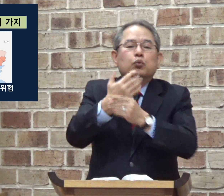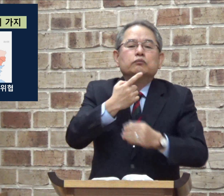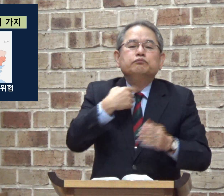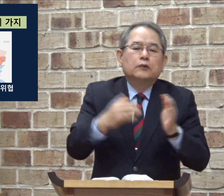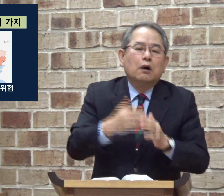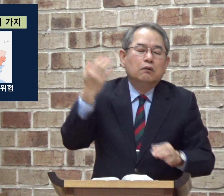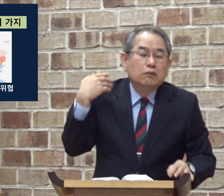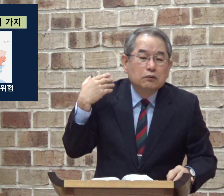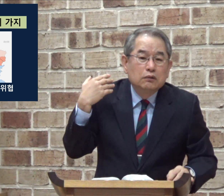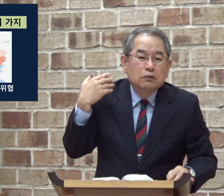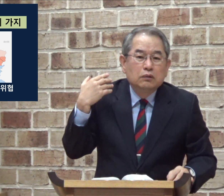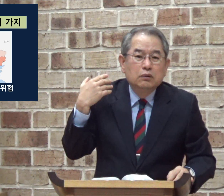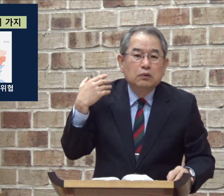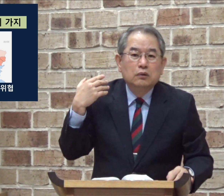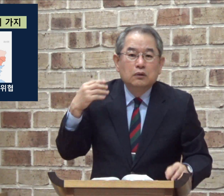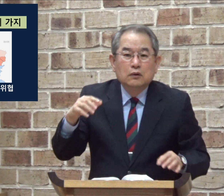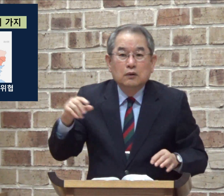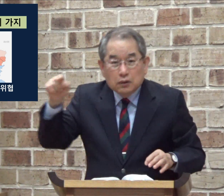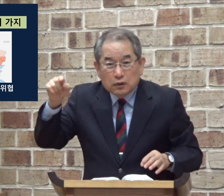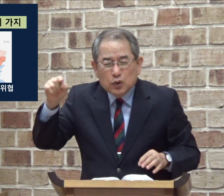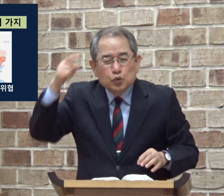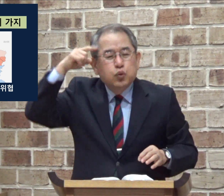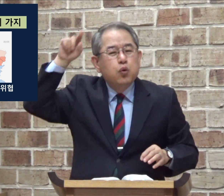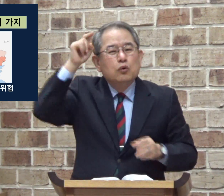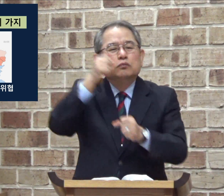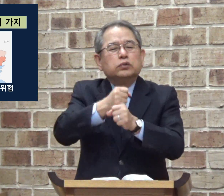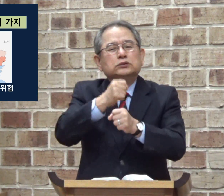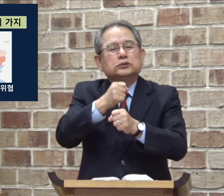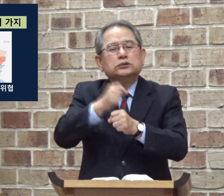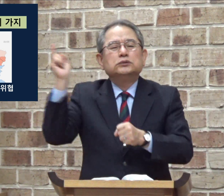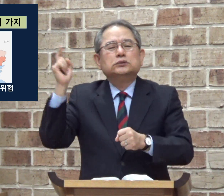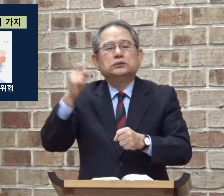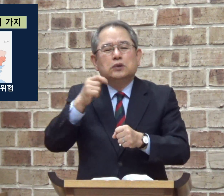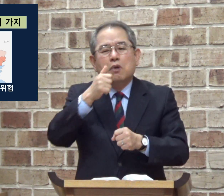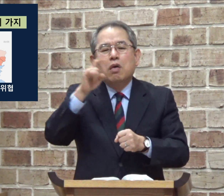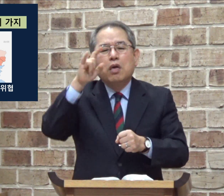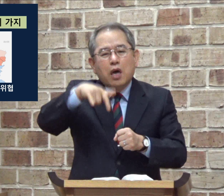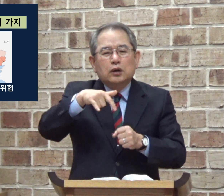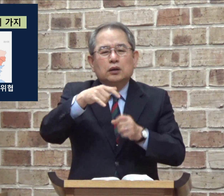원자력 발전소 파괴되는 문제로 아주 어려움을 겪었던 적이 있었습니다.